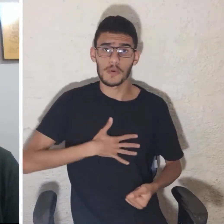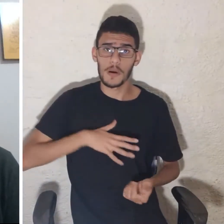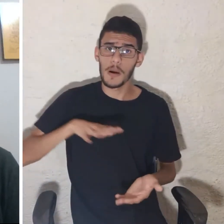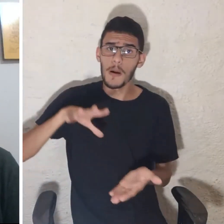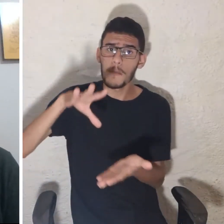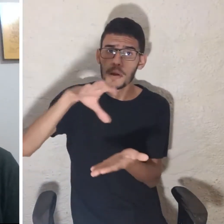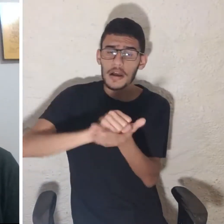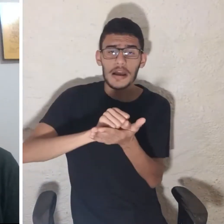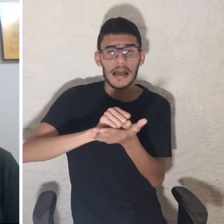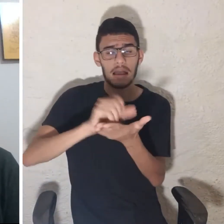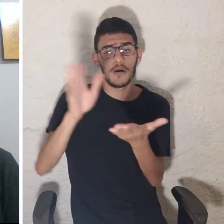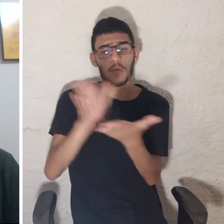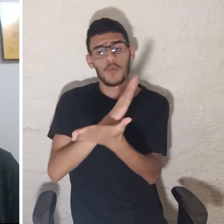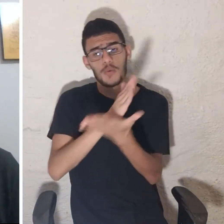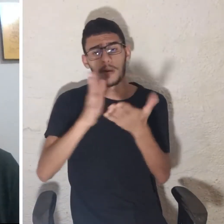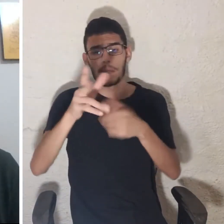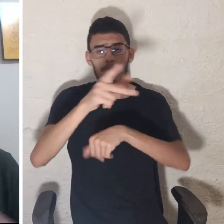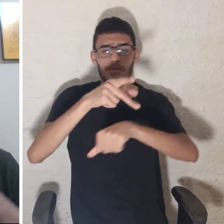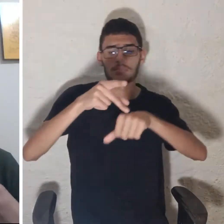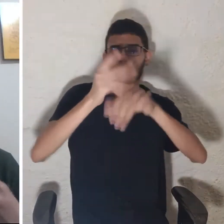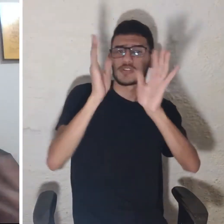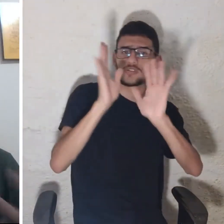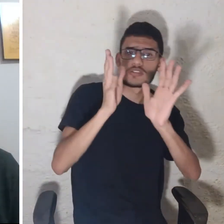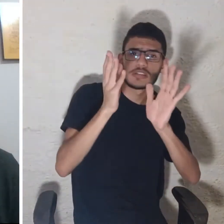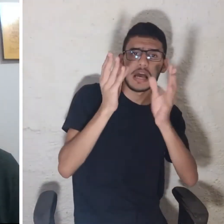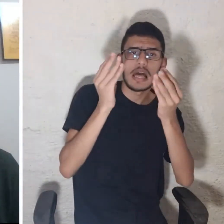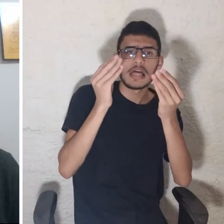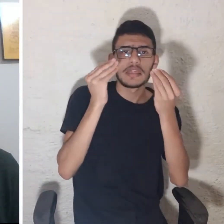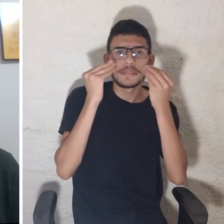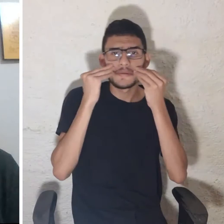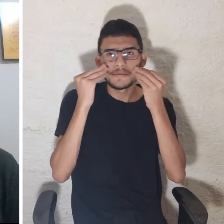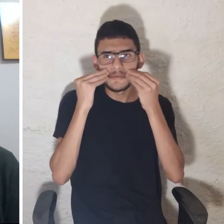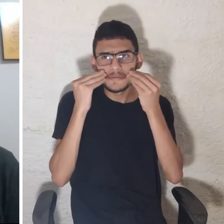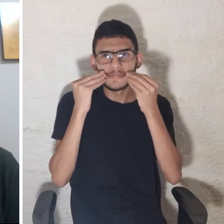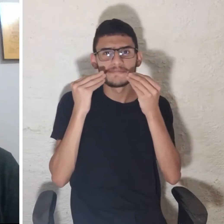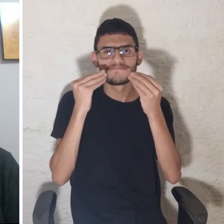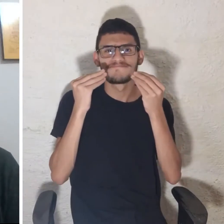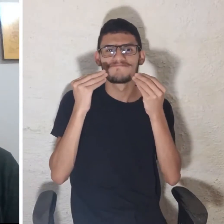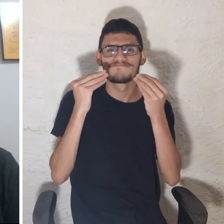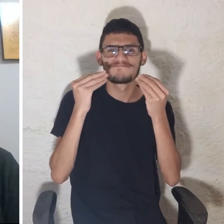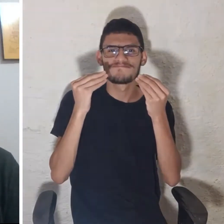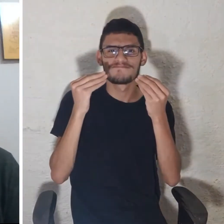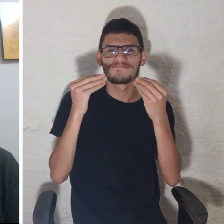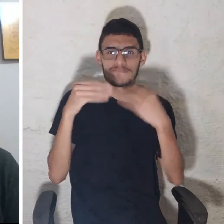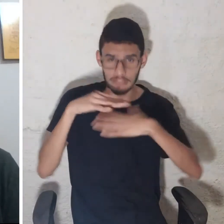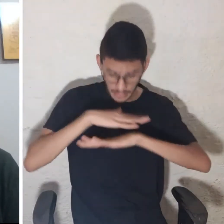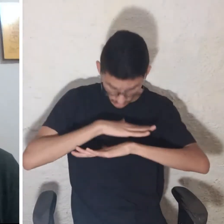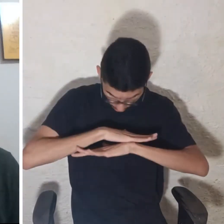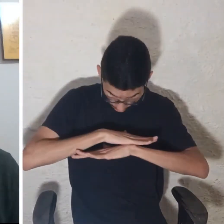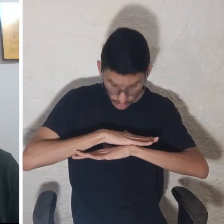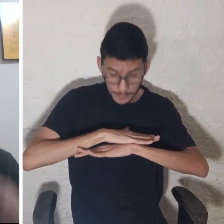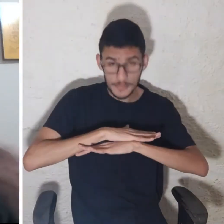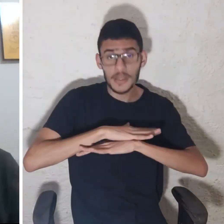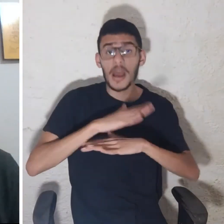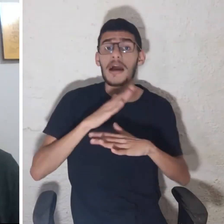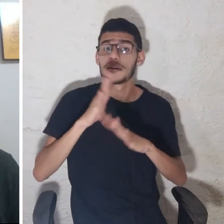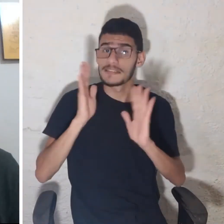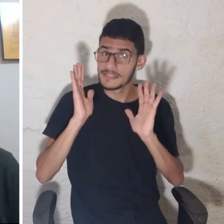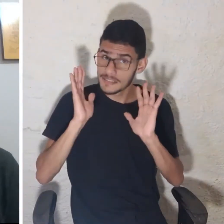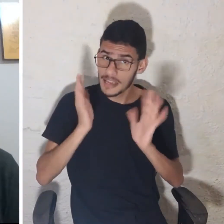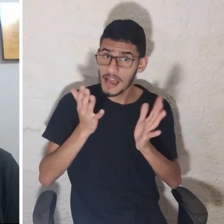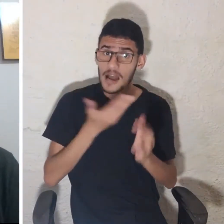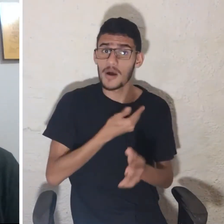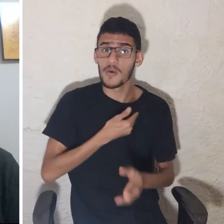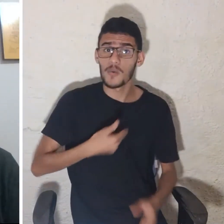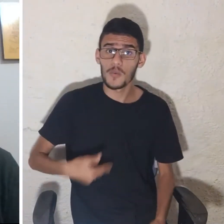Napoleão, né, foram países que, de alguma forma, ali se submetiam, né, às vontades de Napoleão. Alguns deles,